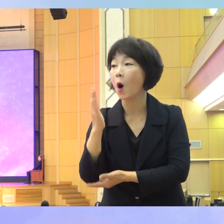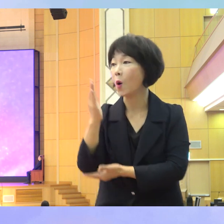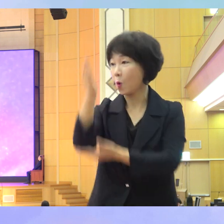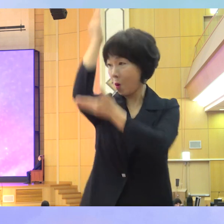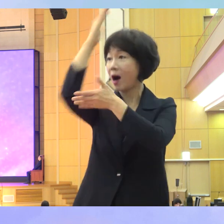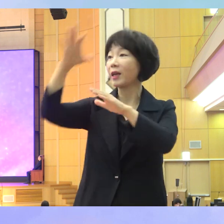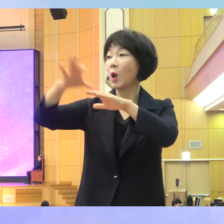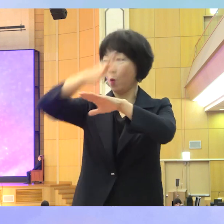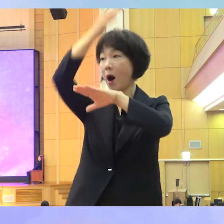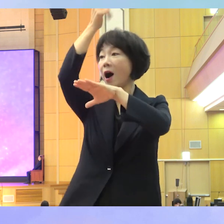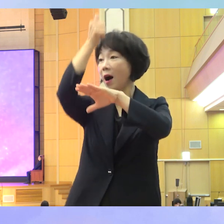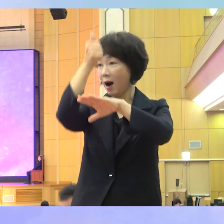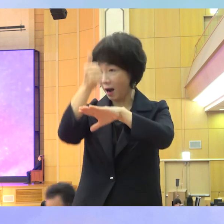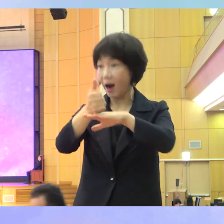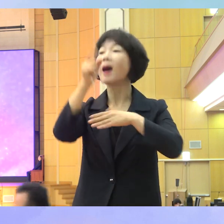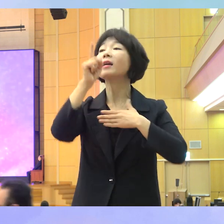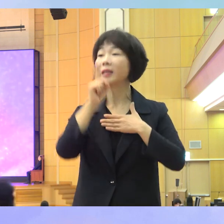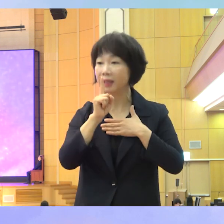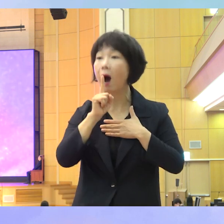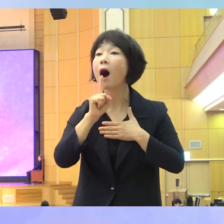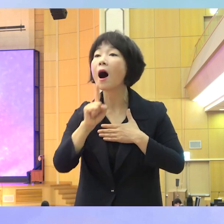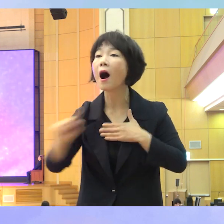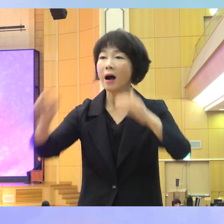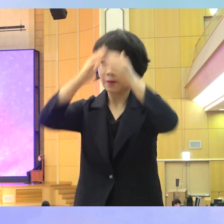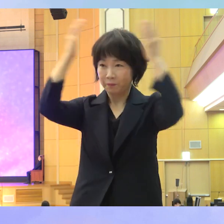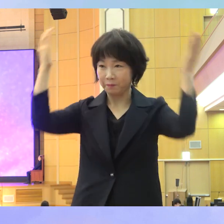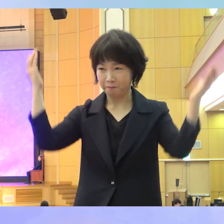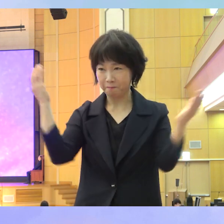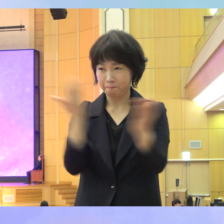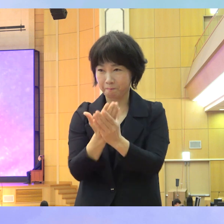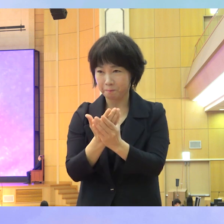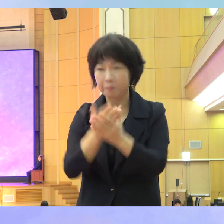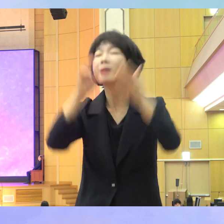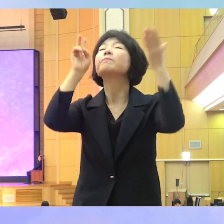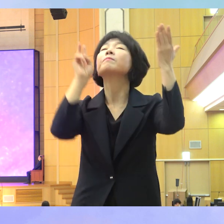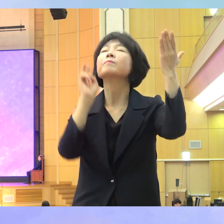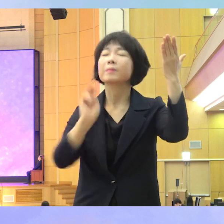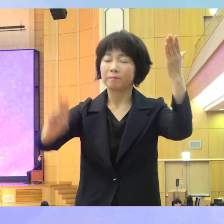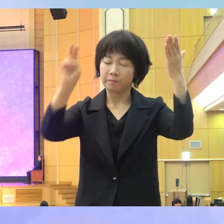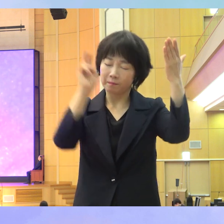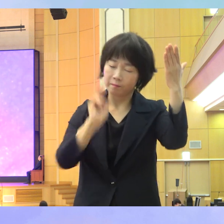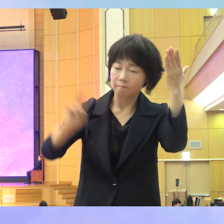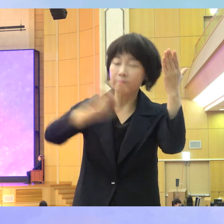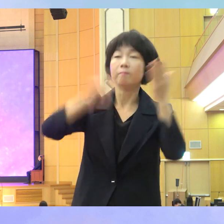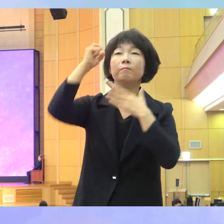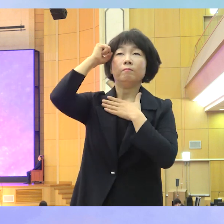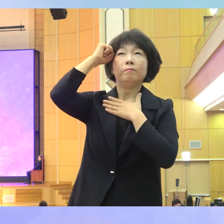당신은 영광의 왕이라. 다 찬양